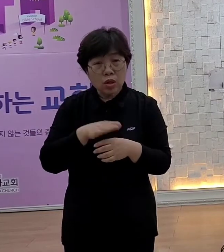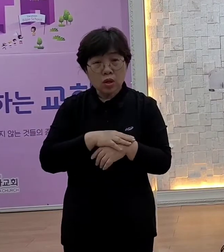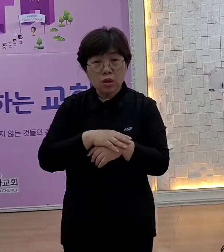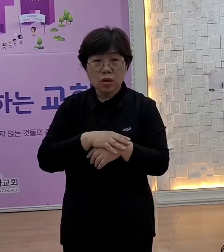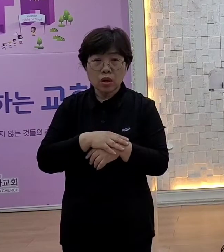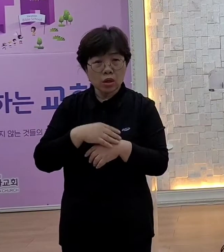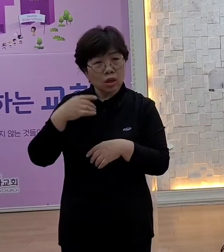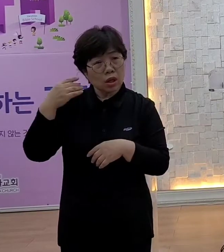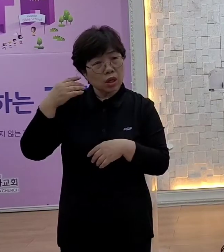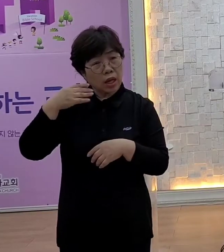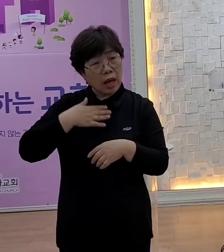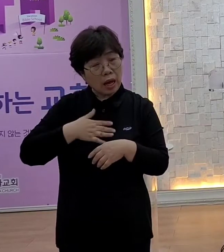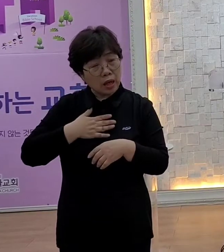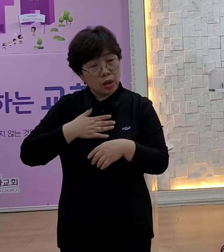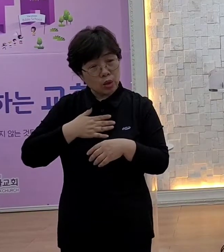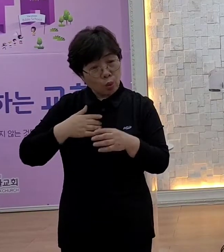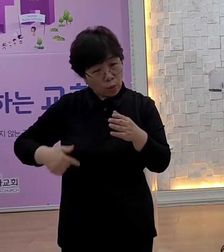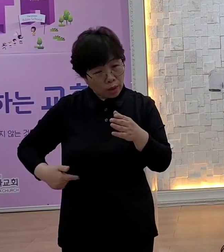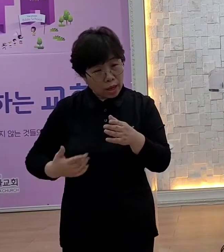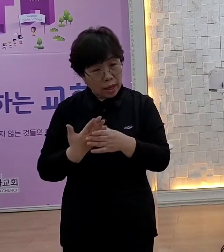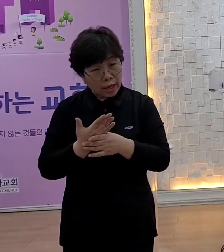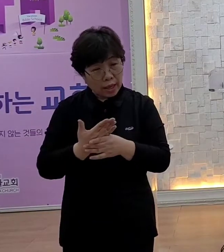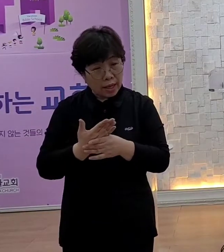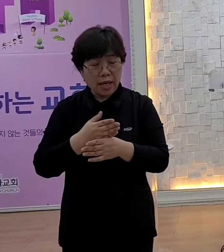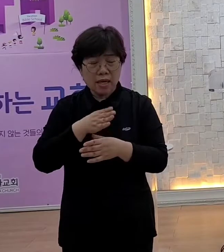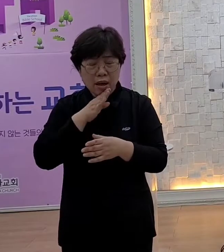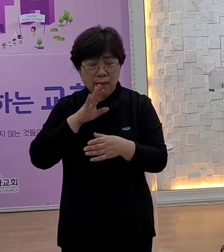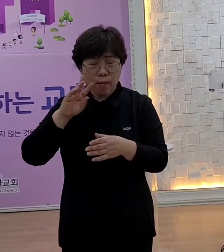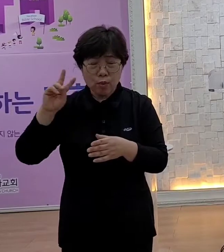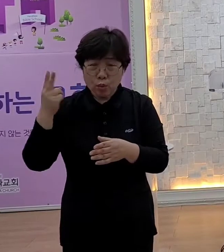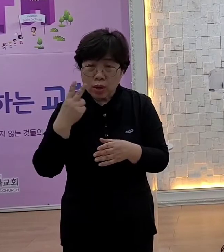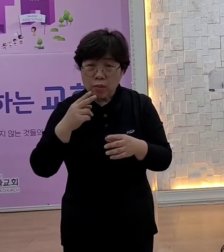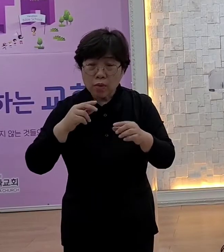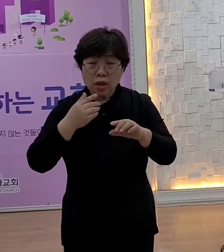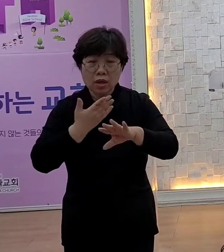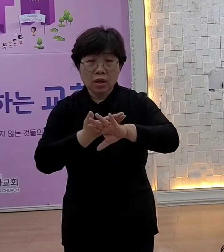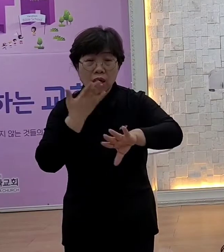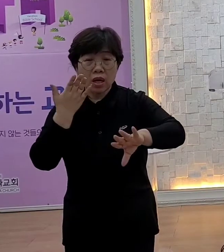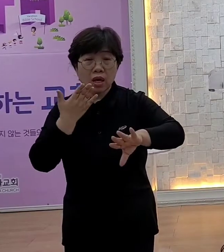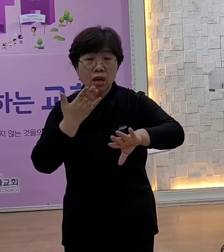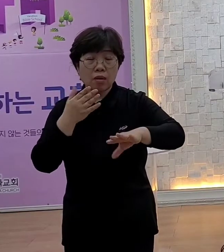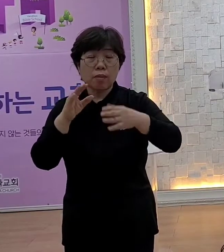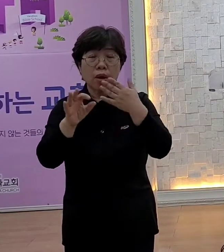모습을 맞는데 우리가 알고 있는 그 참 돌이킴이 아니면 이게 뭐 하는 짓이었느냐?